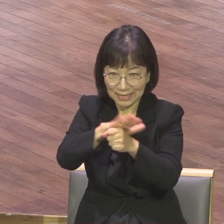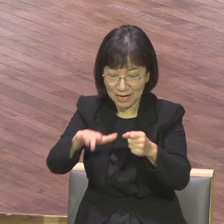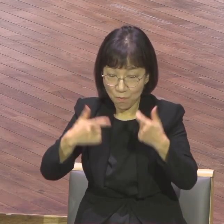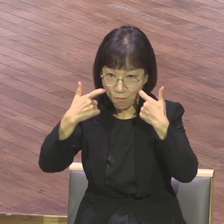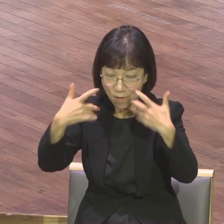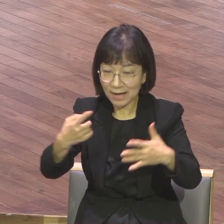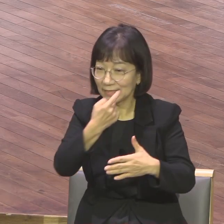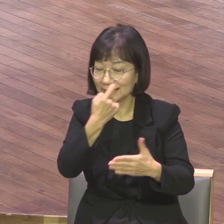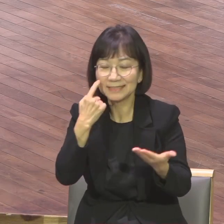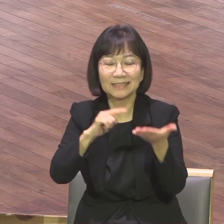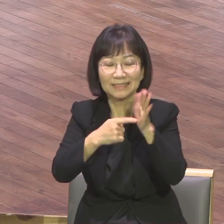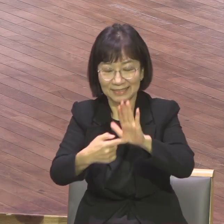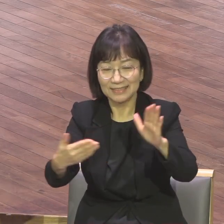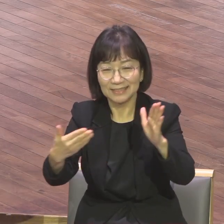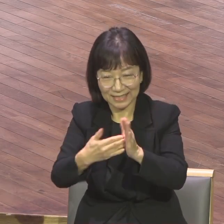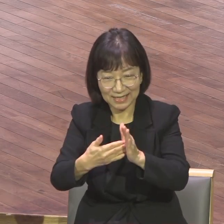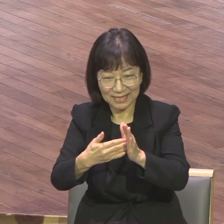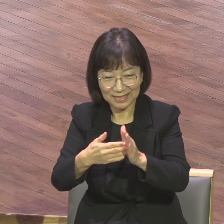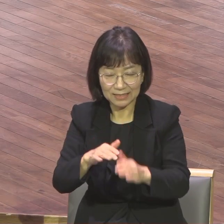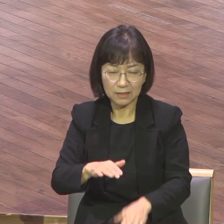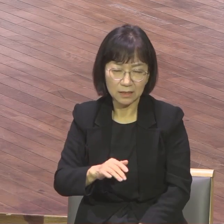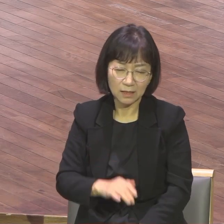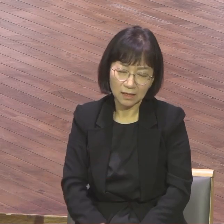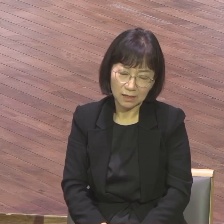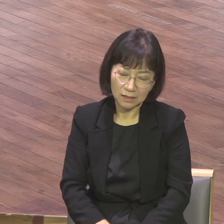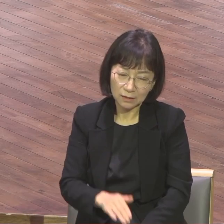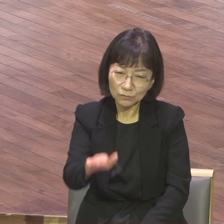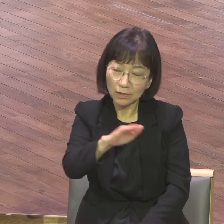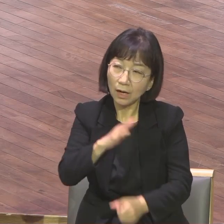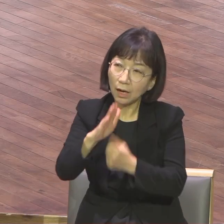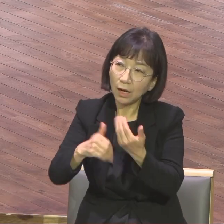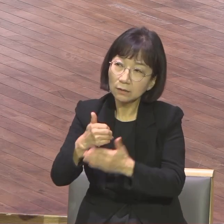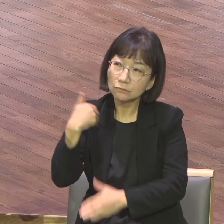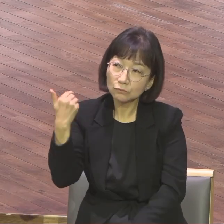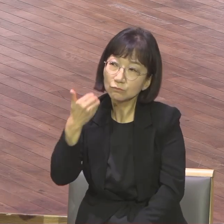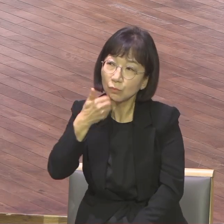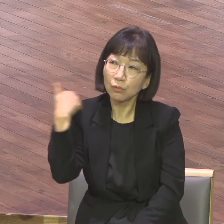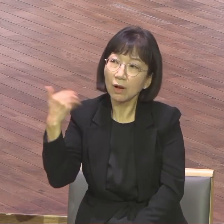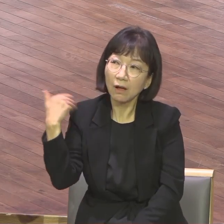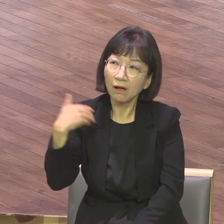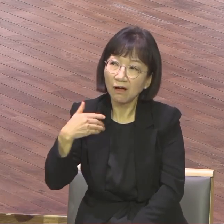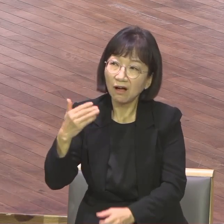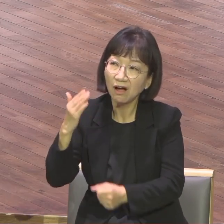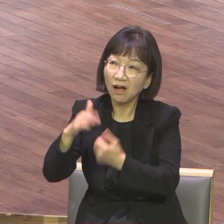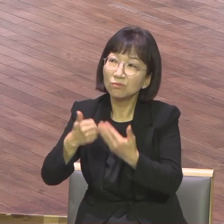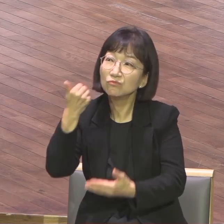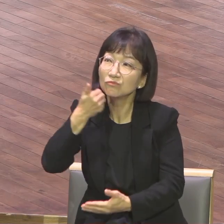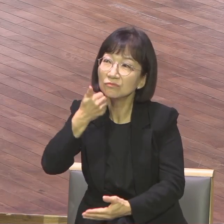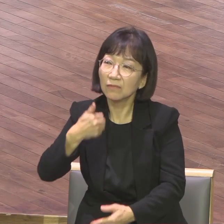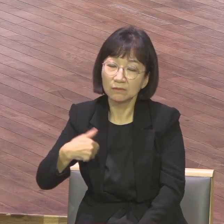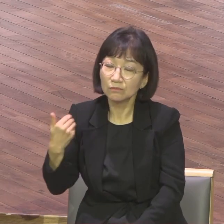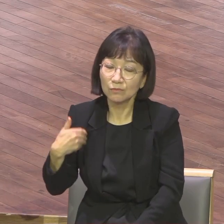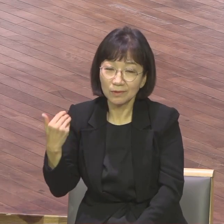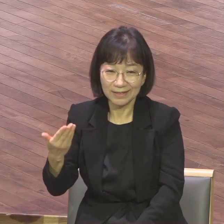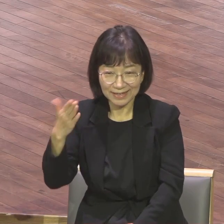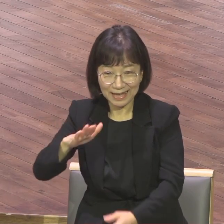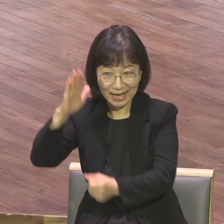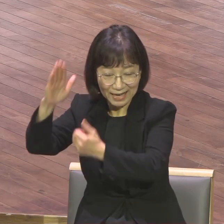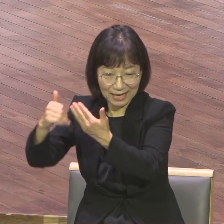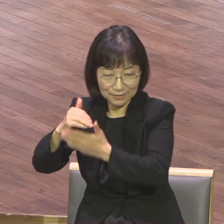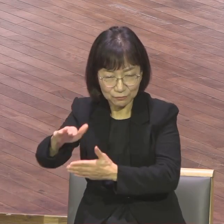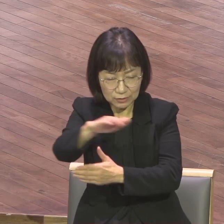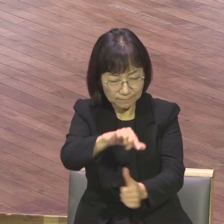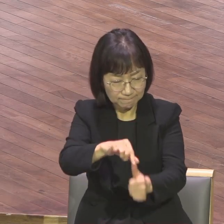뭐 하나님이 누군지 예수가 누군지 알지도 못하는데 하나님이 구원하기로 작정하시고 이렇게